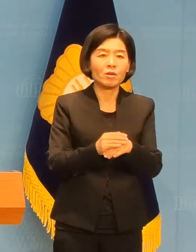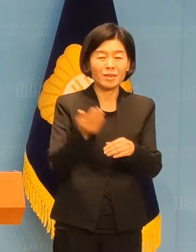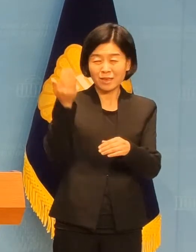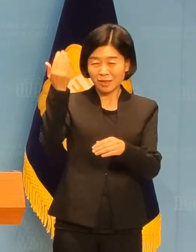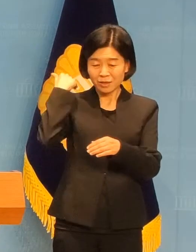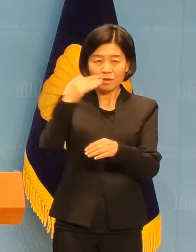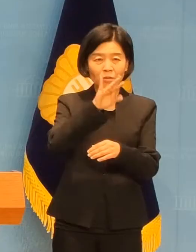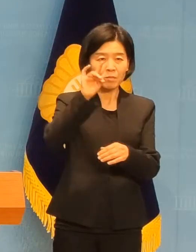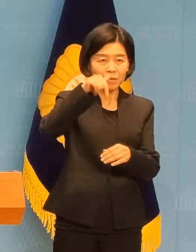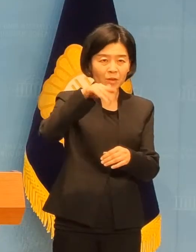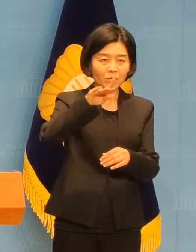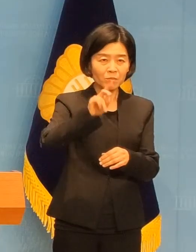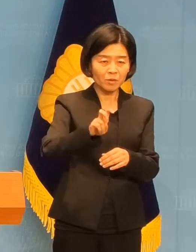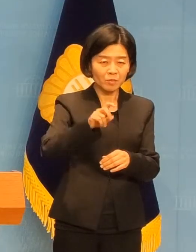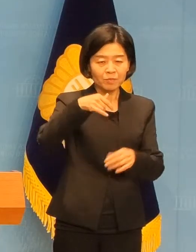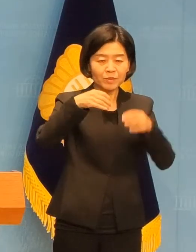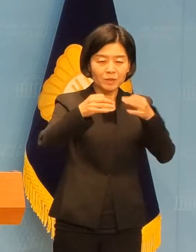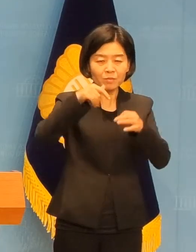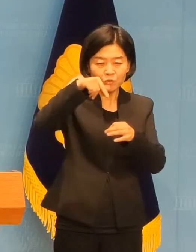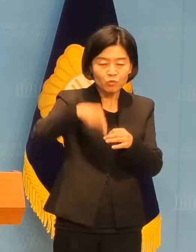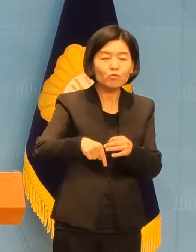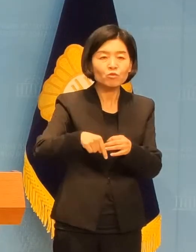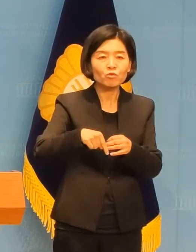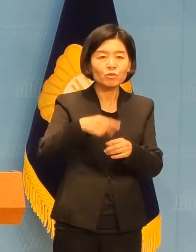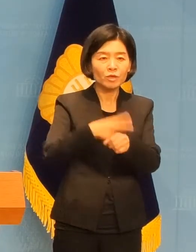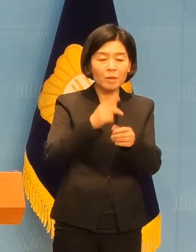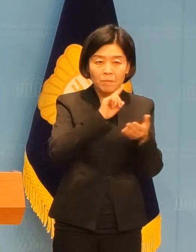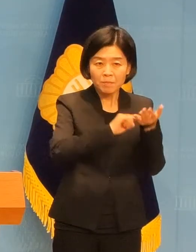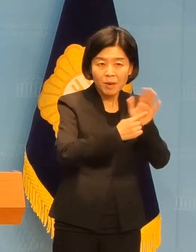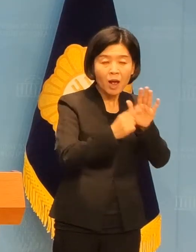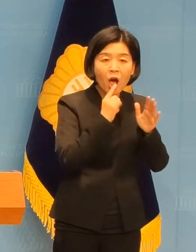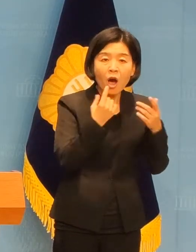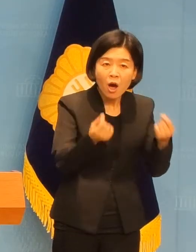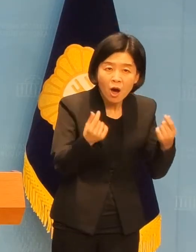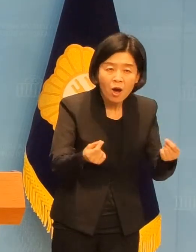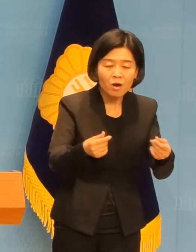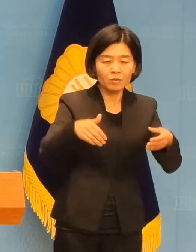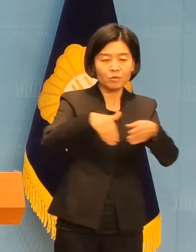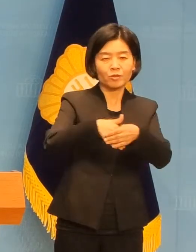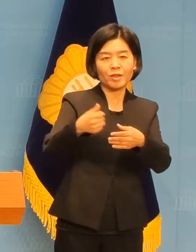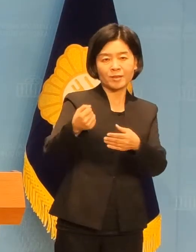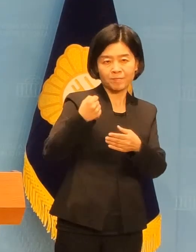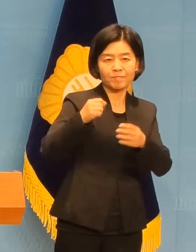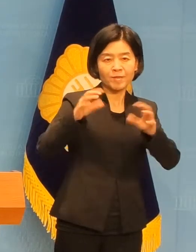선생께서 말씀하신 문화강국의 꿈은 이제 현실이 되고 있습니다.